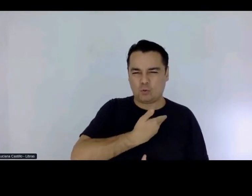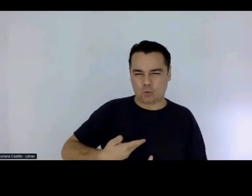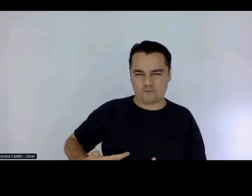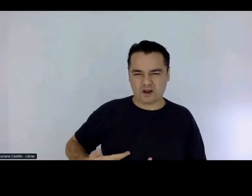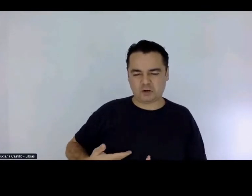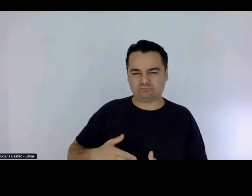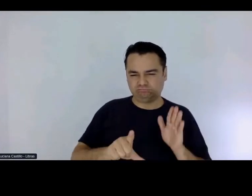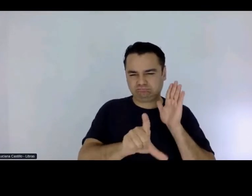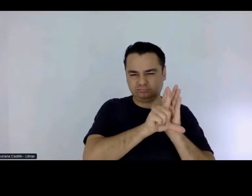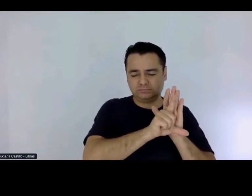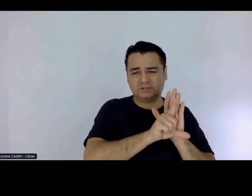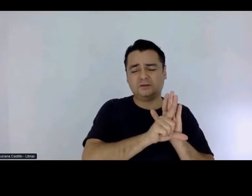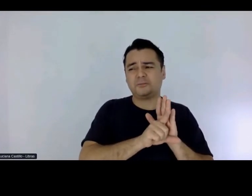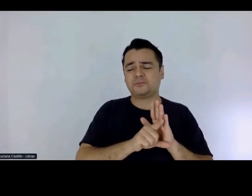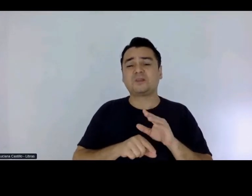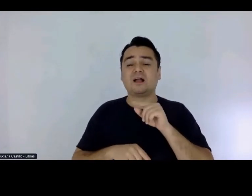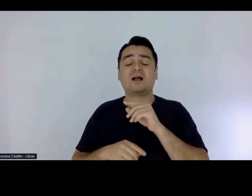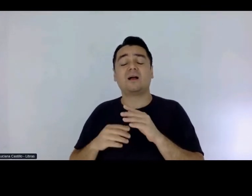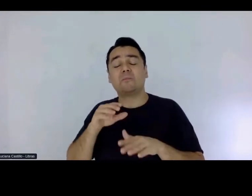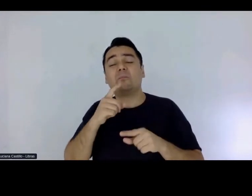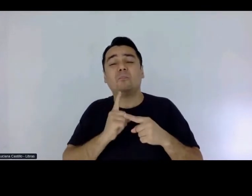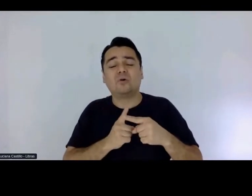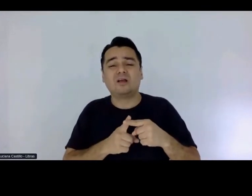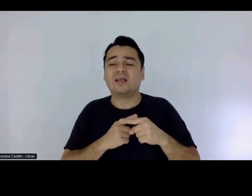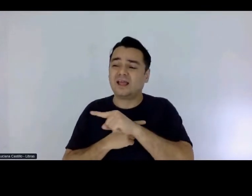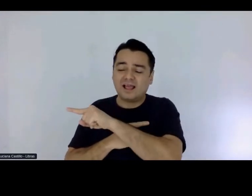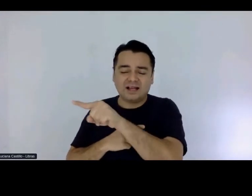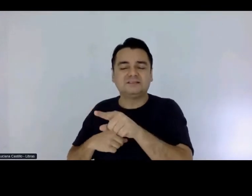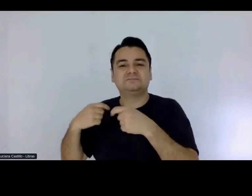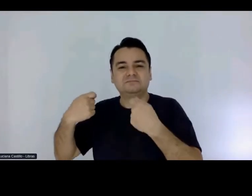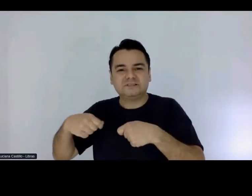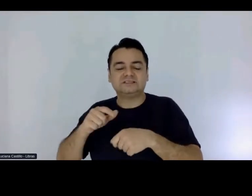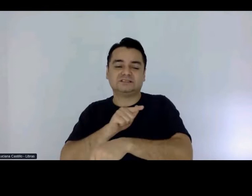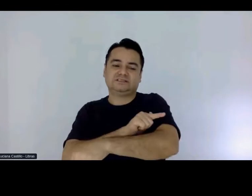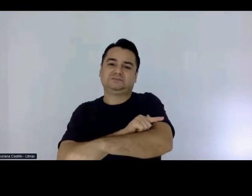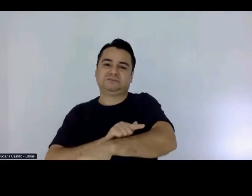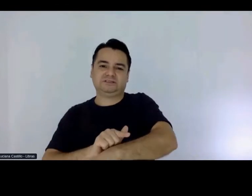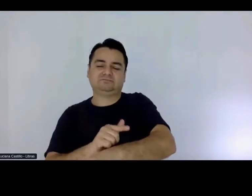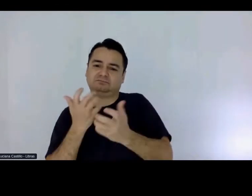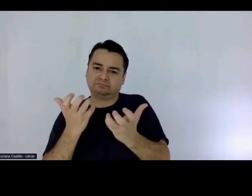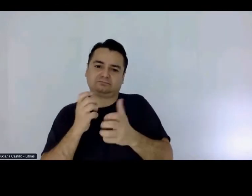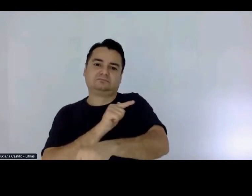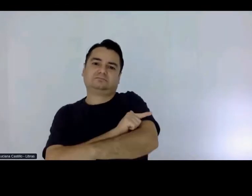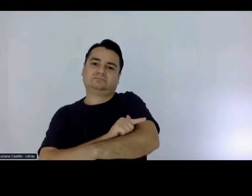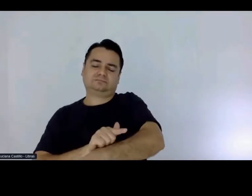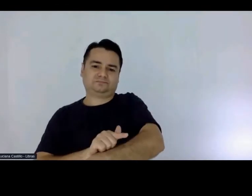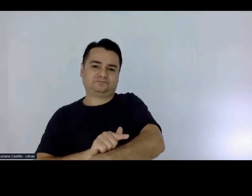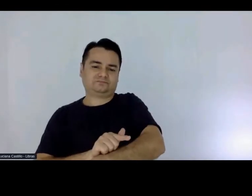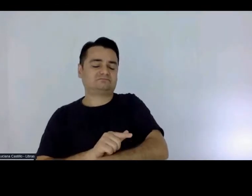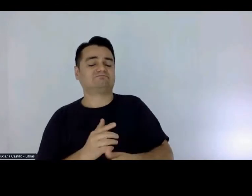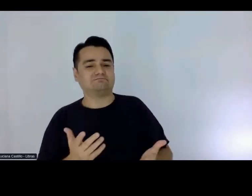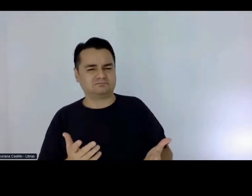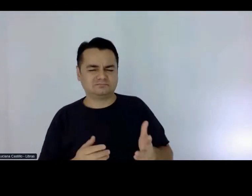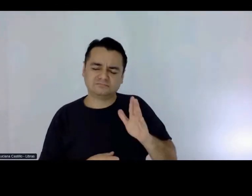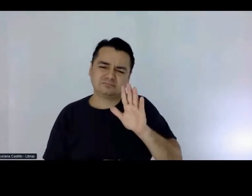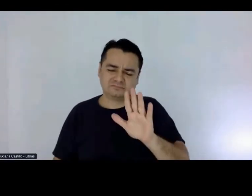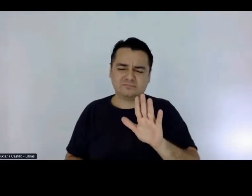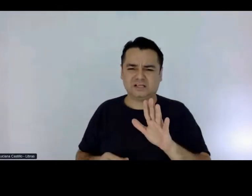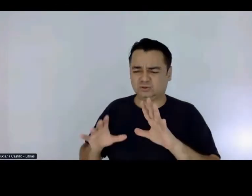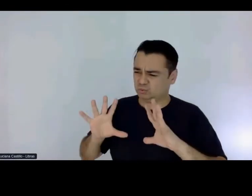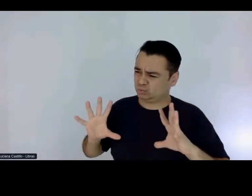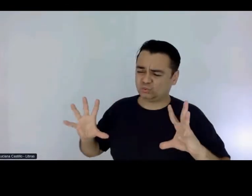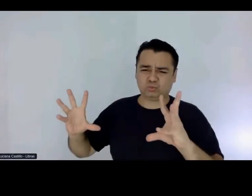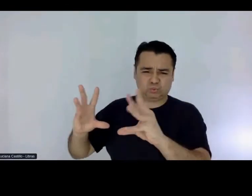mas para que realmente elas passem a ter algum respeito. Só que isso funciona com todas